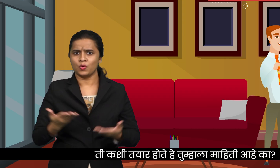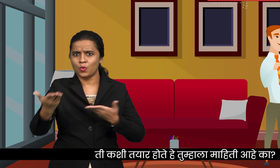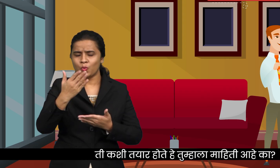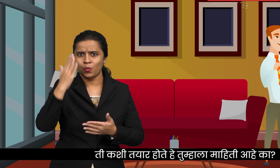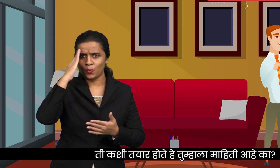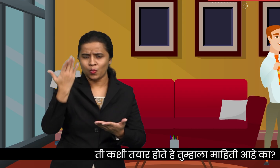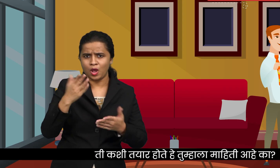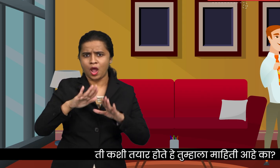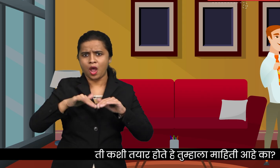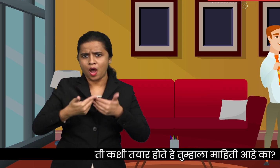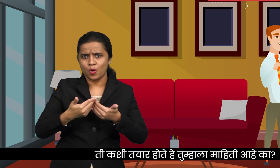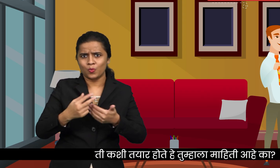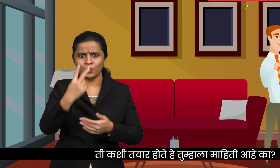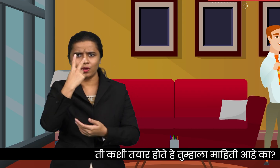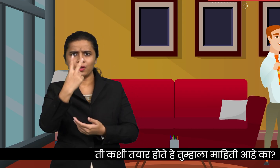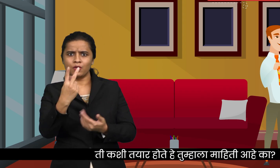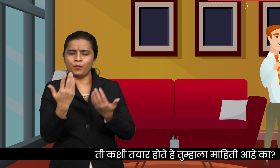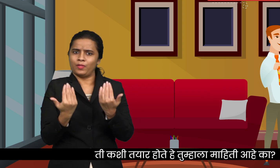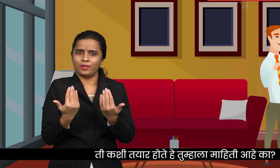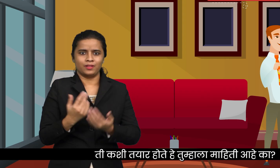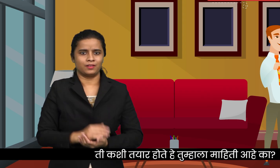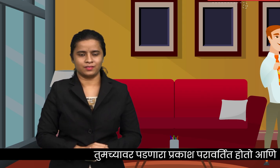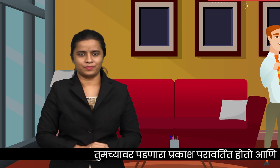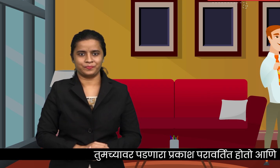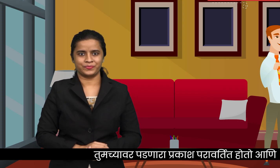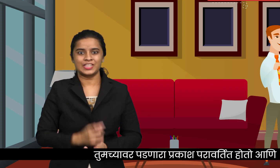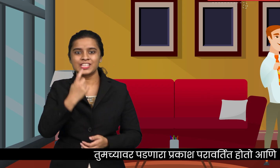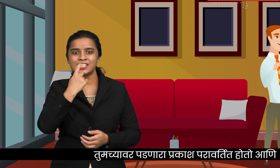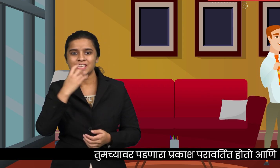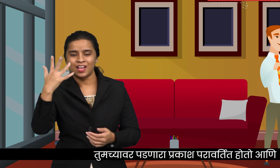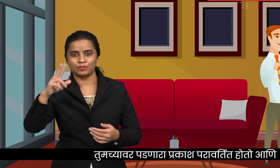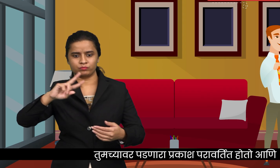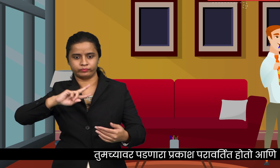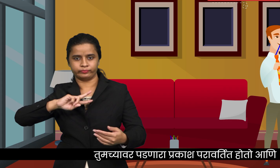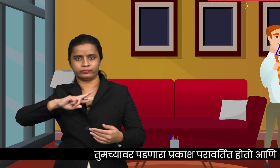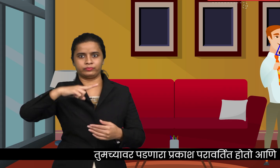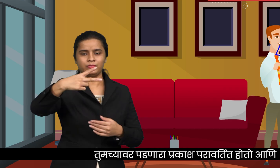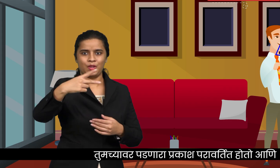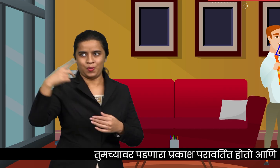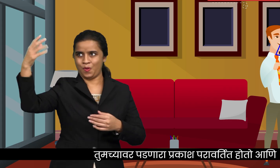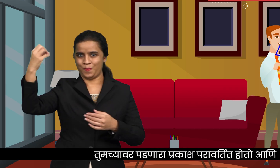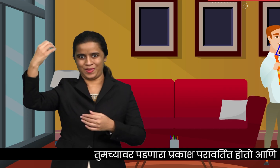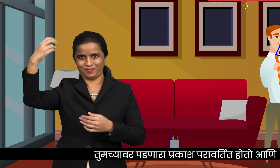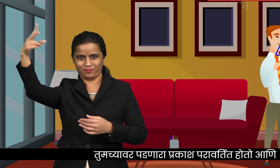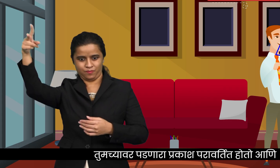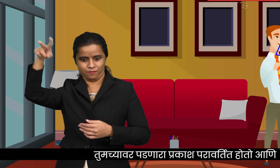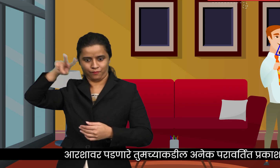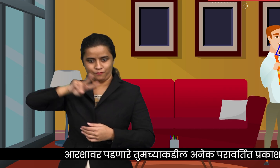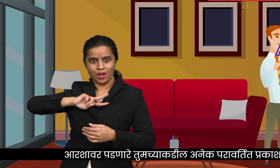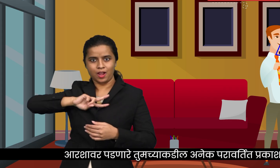ती कशी तयार होते ते तुम्हाला माहिती आहे का? तुमच्यावर पडणारा प्रकाश परावर्तित होते